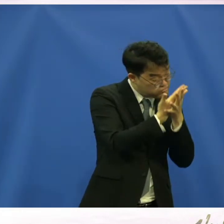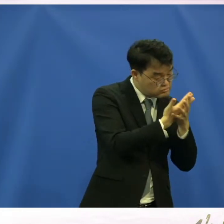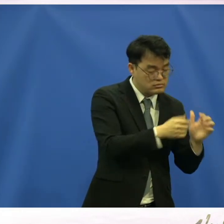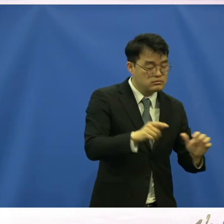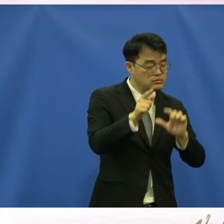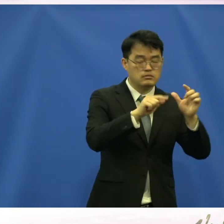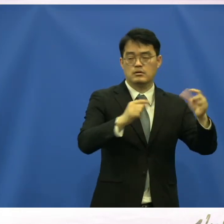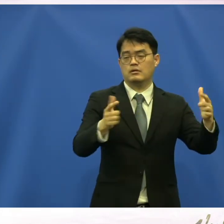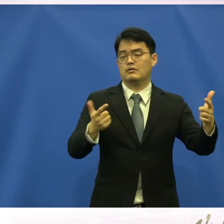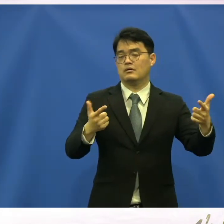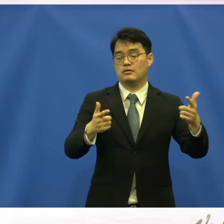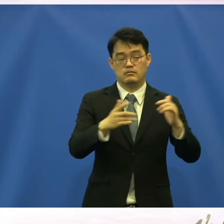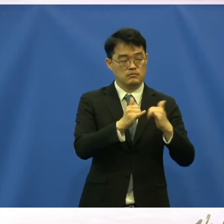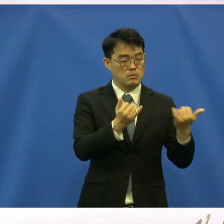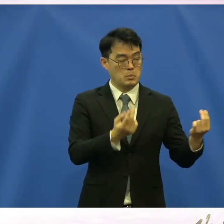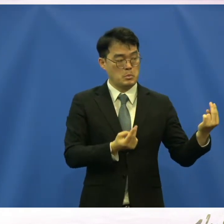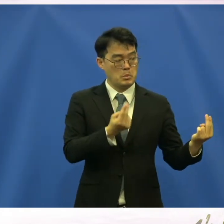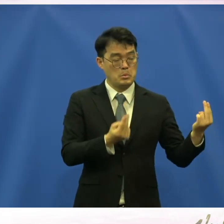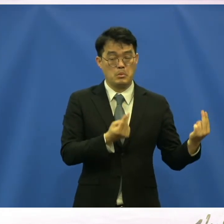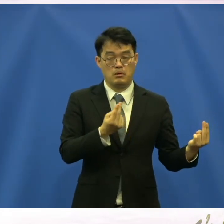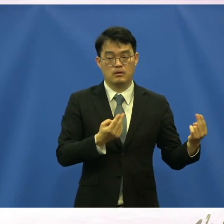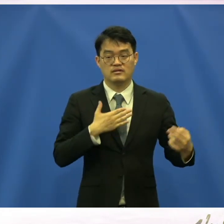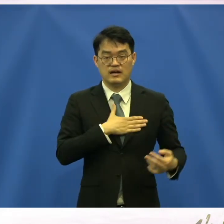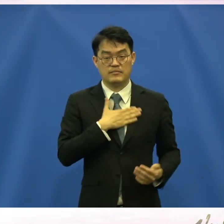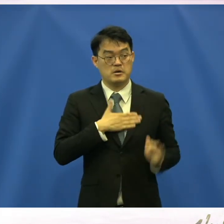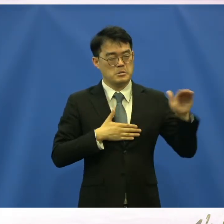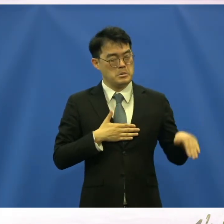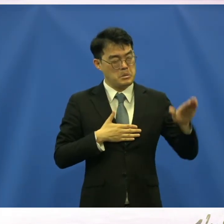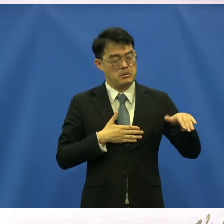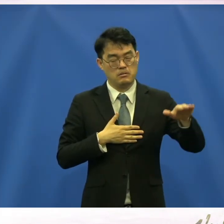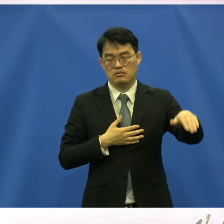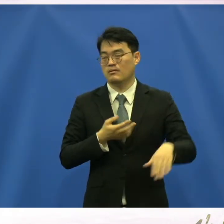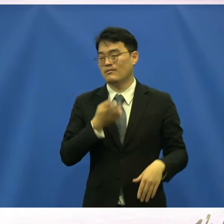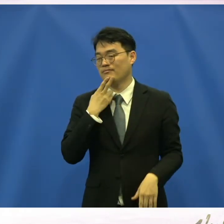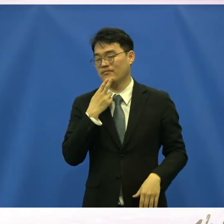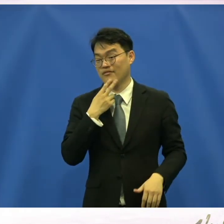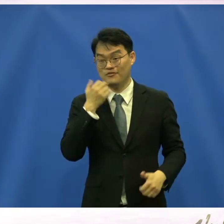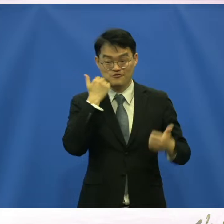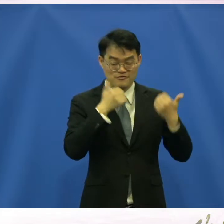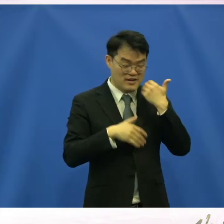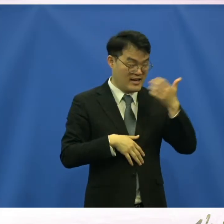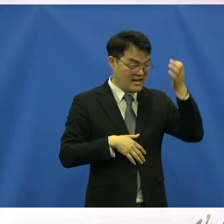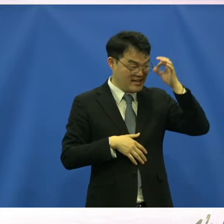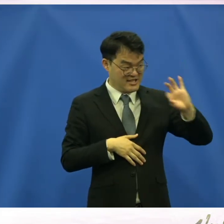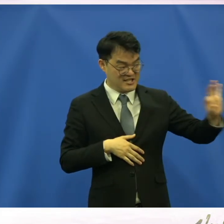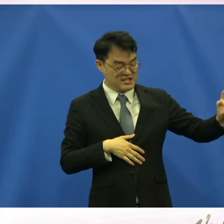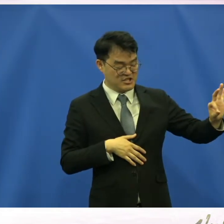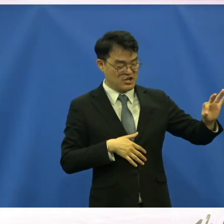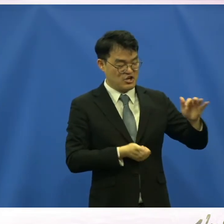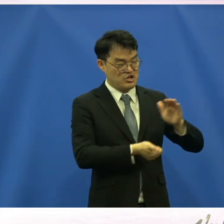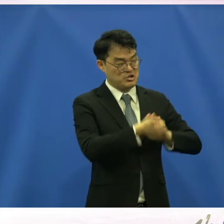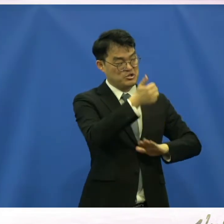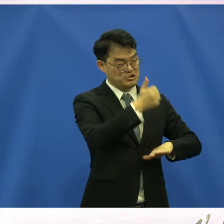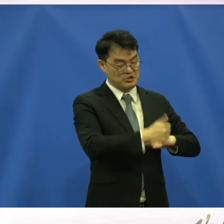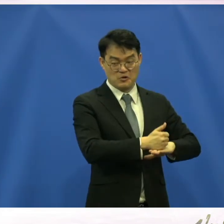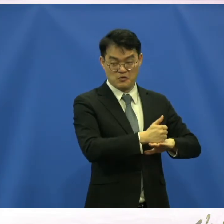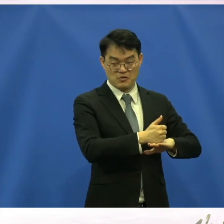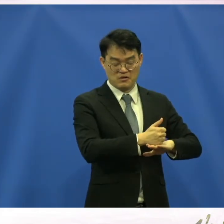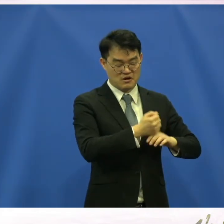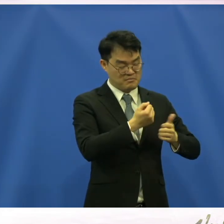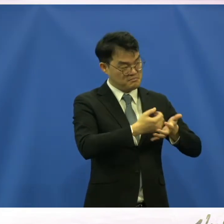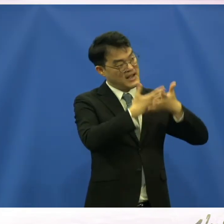사람들과 비교해서 감정의 기복이 오고 가지 않습니다. 누가 좀 알아준다고 성공을 했다고 얼굴이 밝아지고 어두워지고